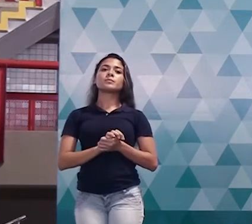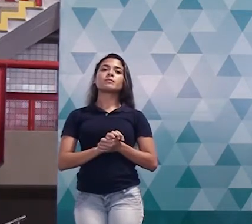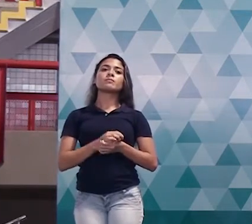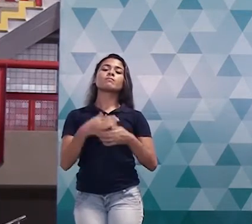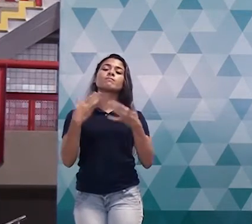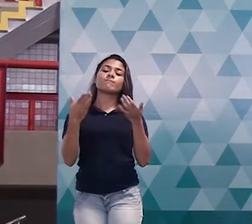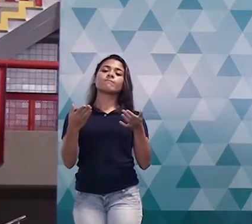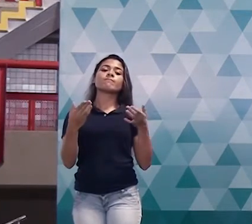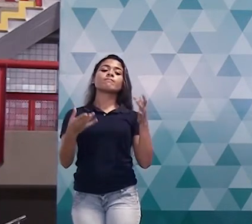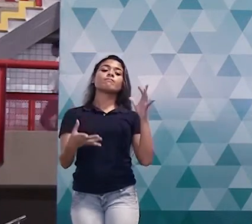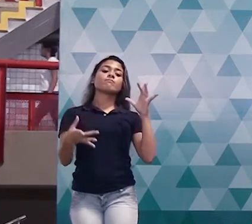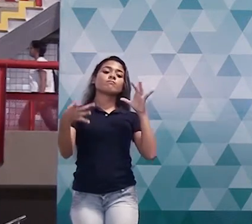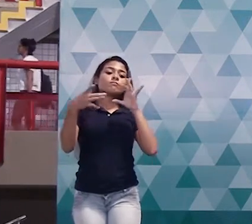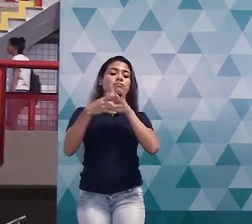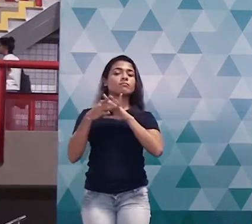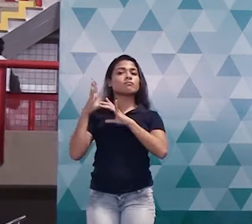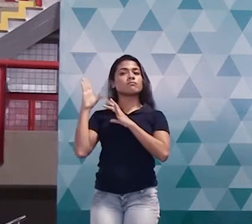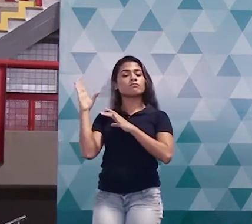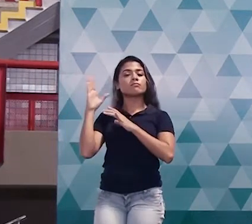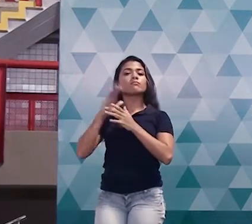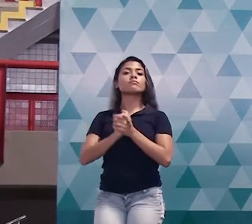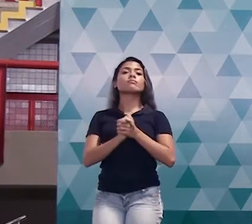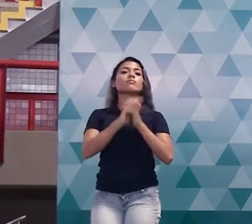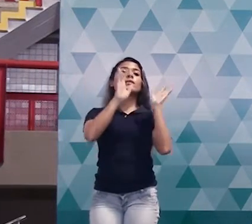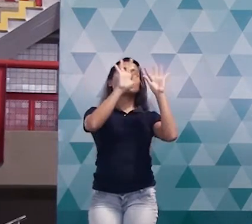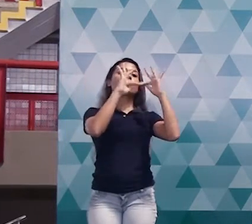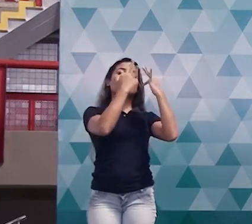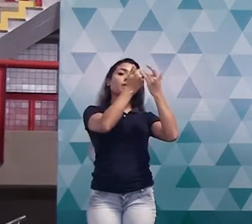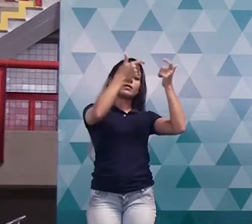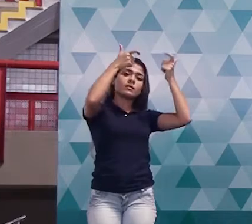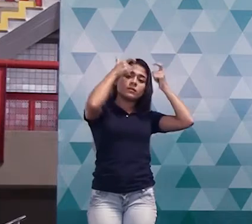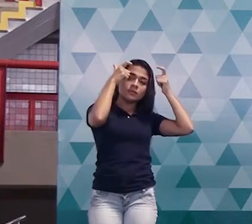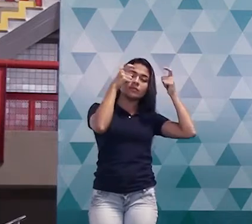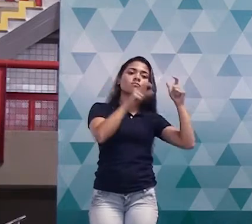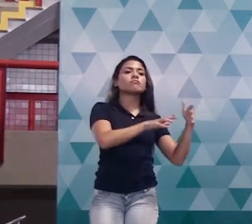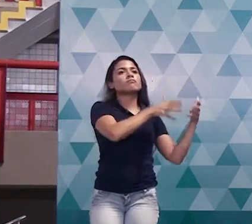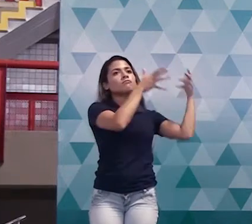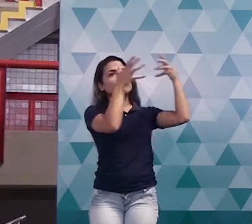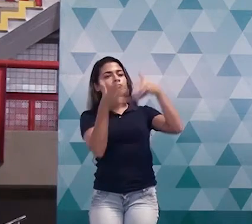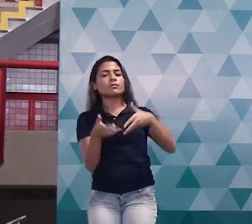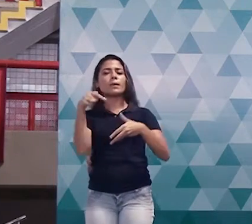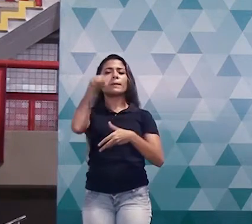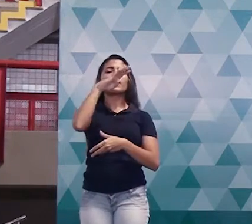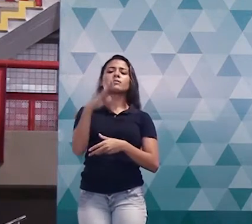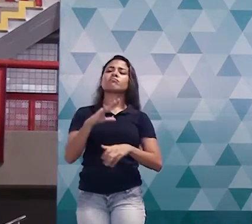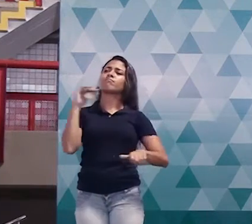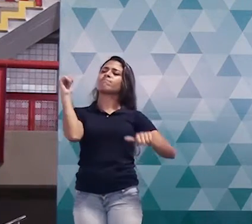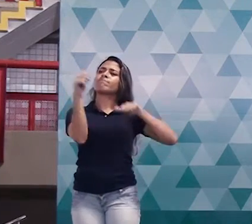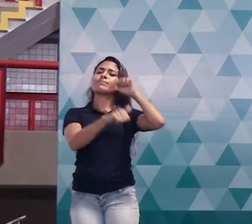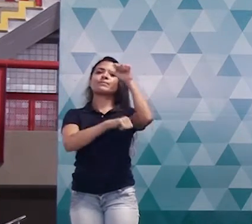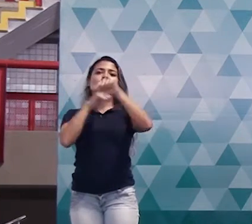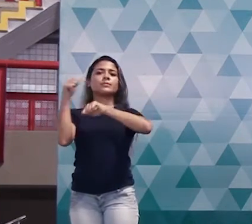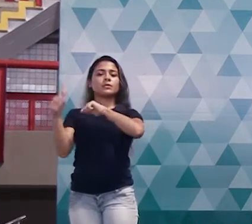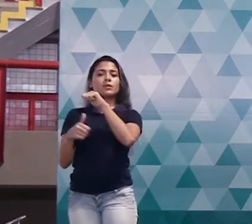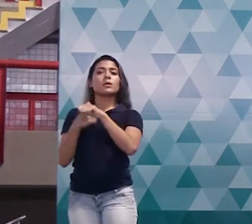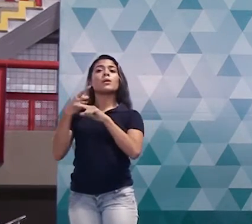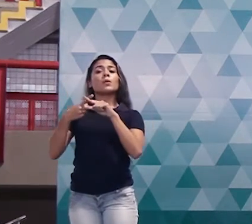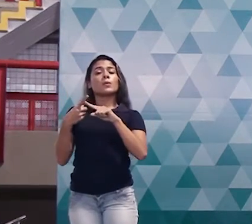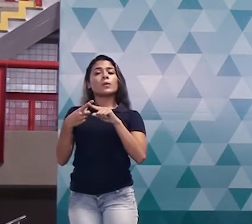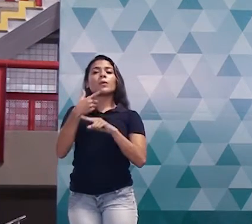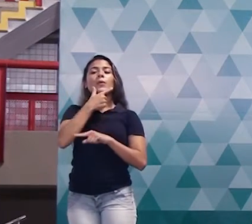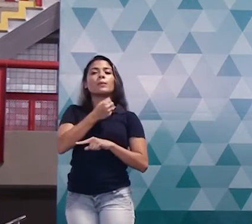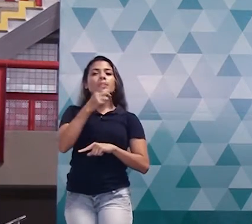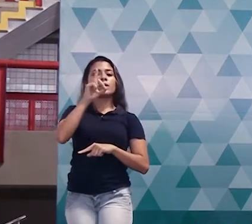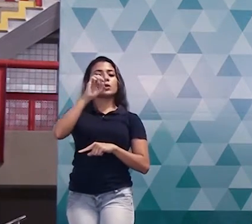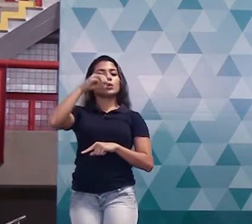então voltando. Com a vinda da família real portuguesa para o Brasil, tudo mudou. Porque aí é lógico, Dom João estando